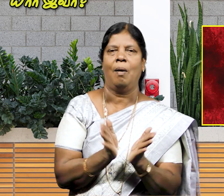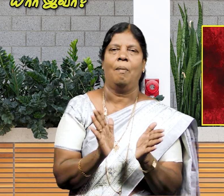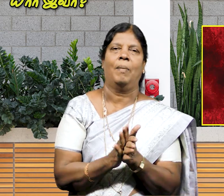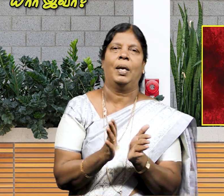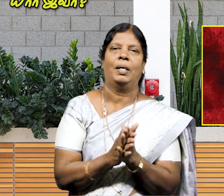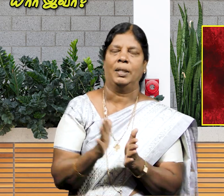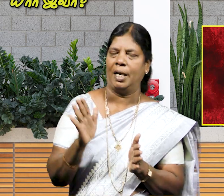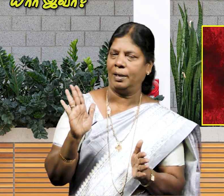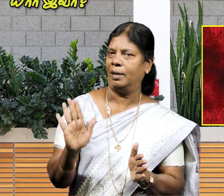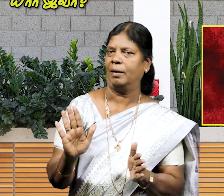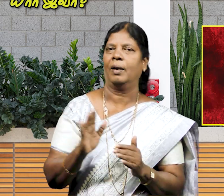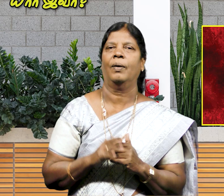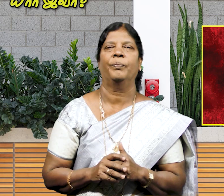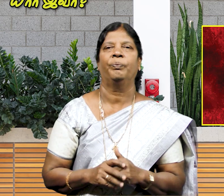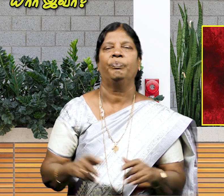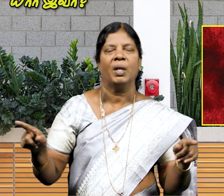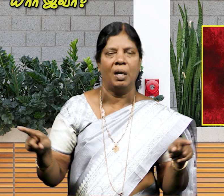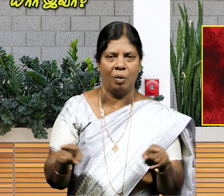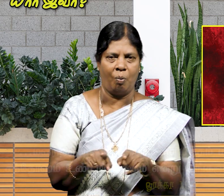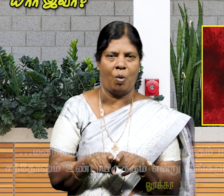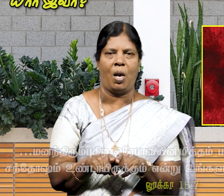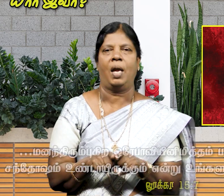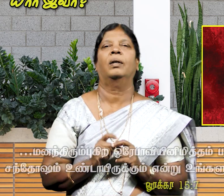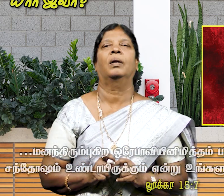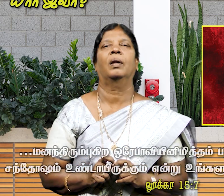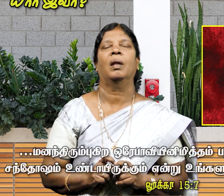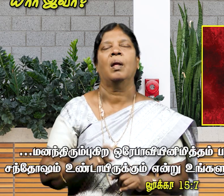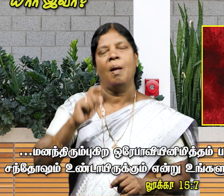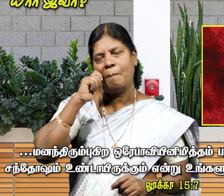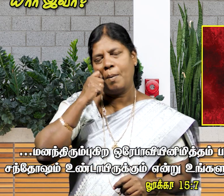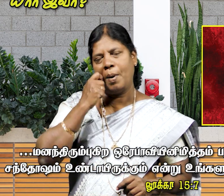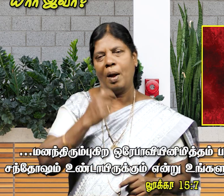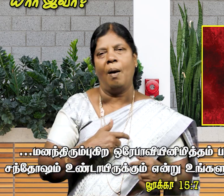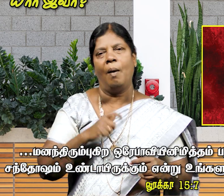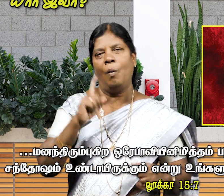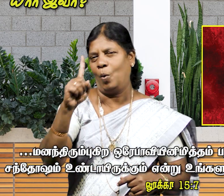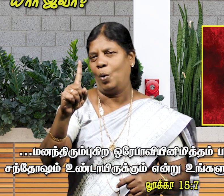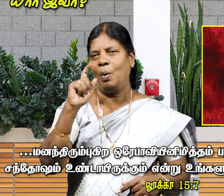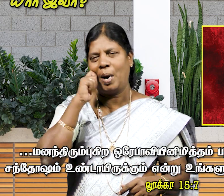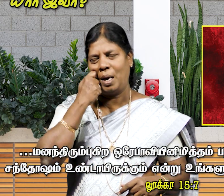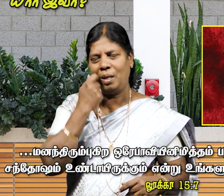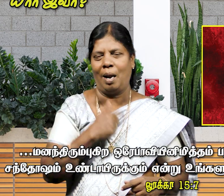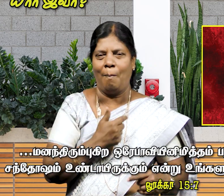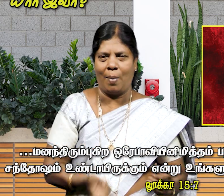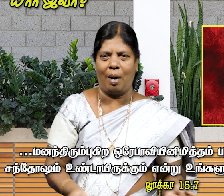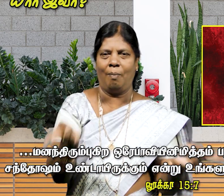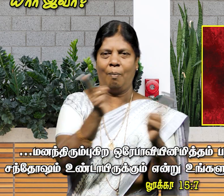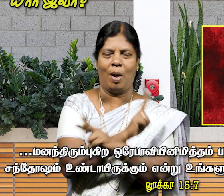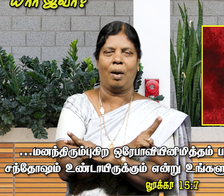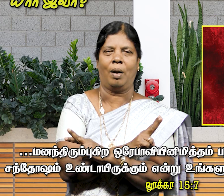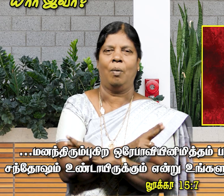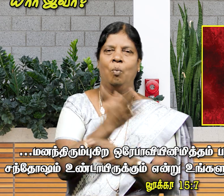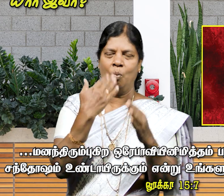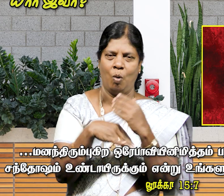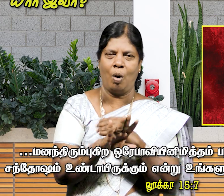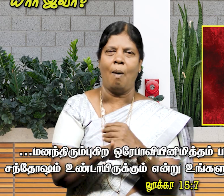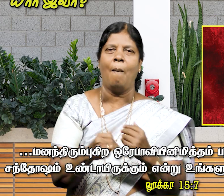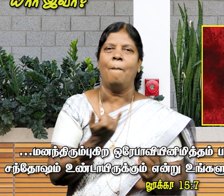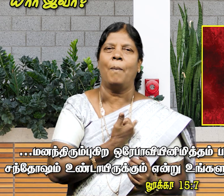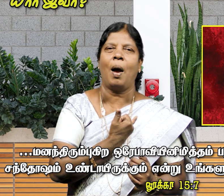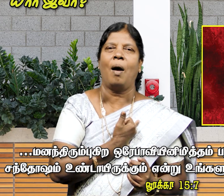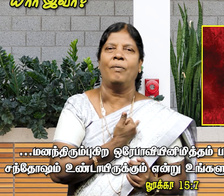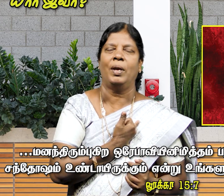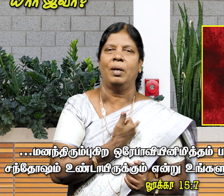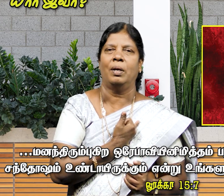மகிழ்ச்சியாய் இருக்கிறான். இவ்விதமாக மனம் திரும்புகிற ஒரு பாவி நிமித்தம், யாரை நீங்கள் பாவி